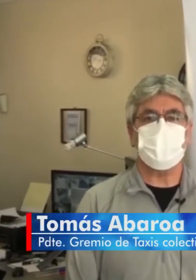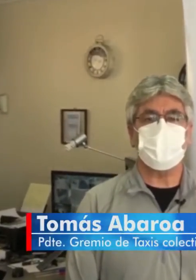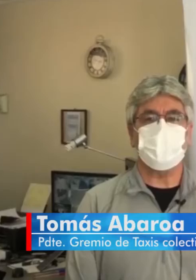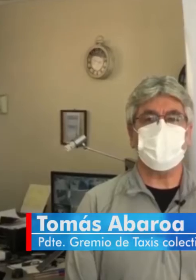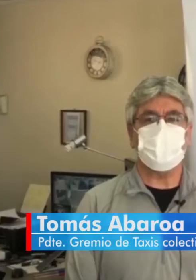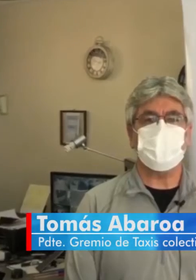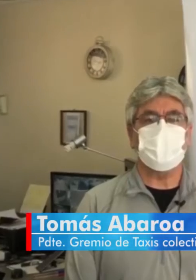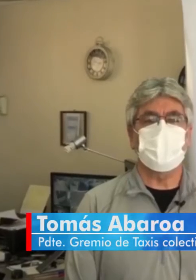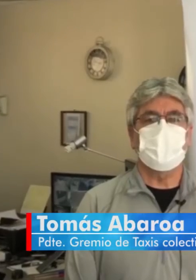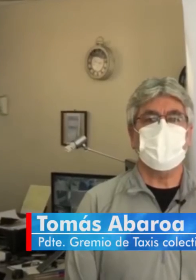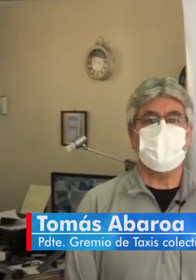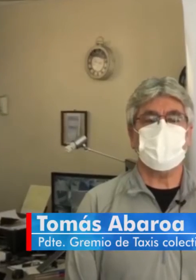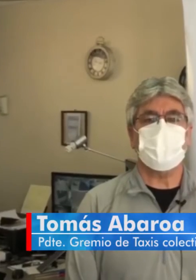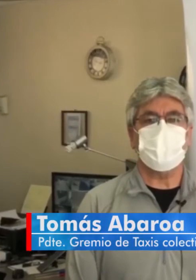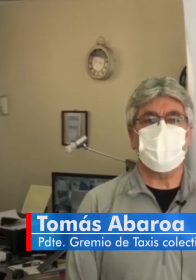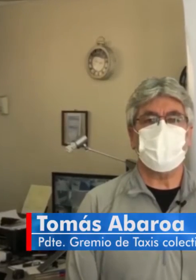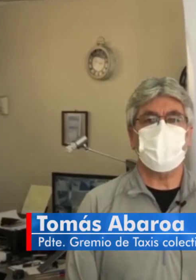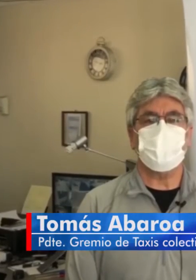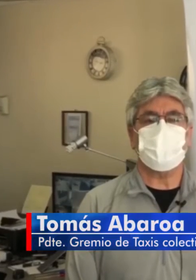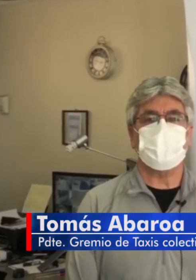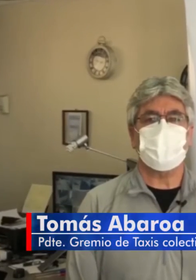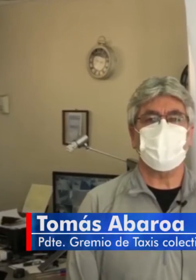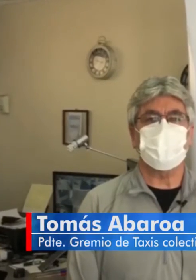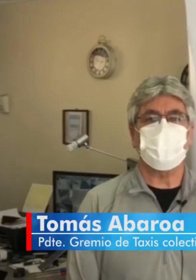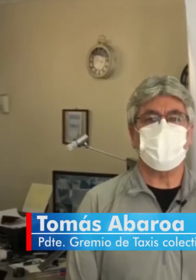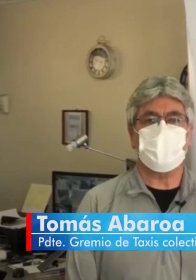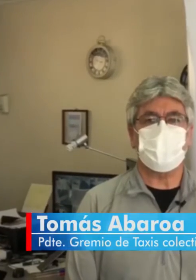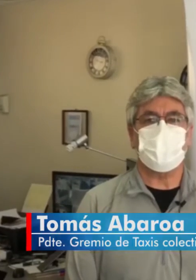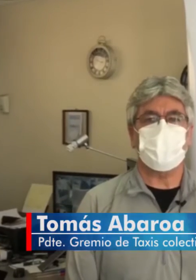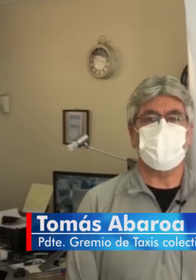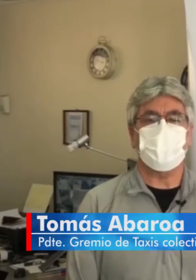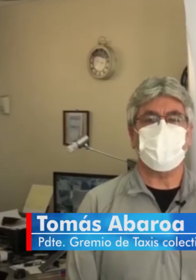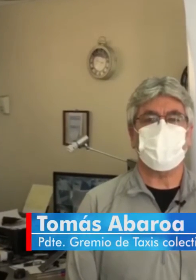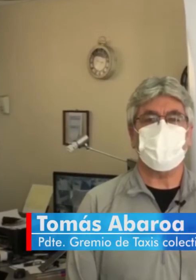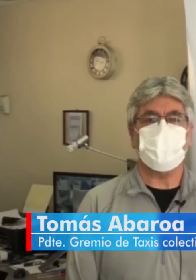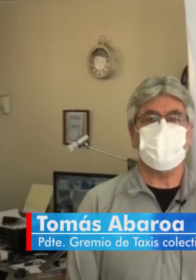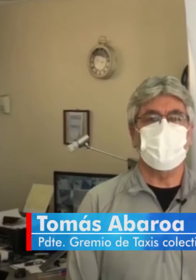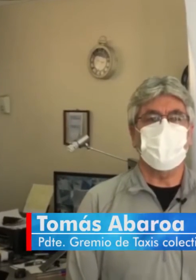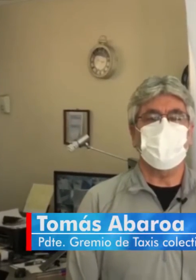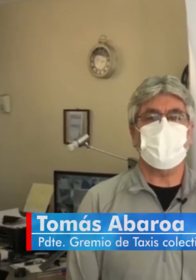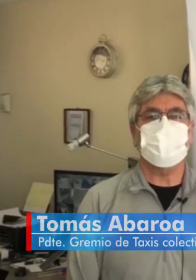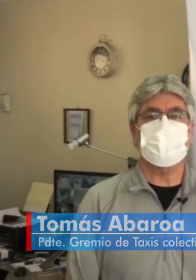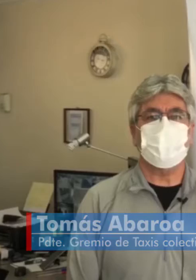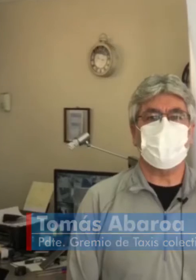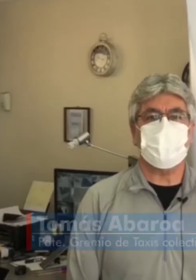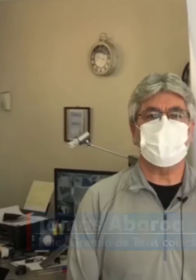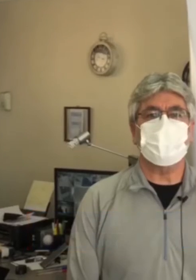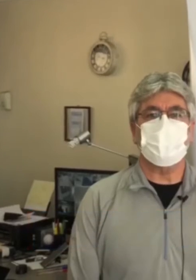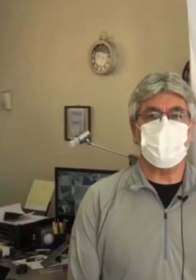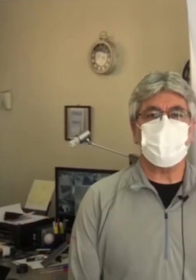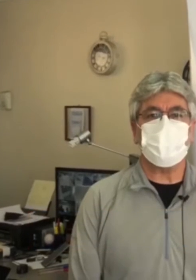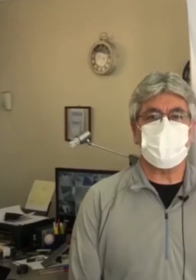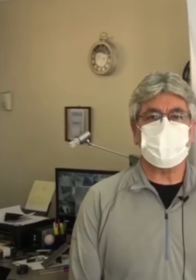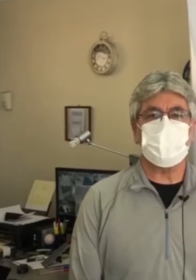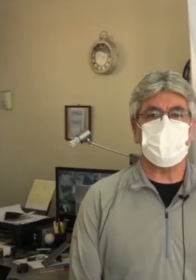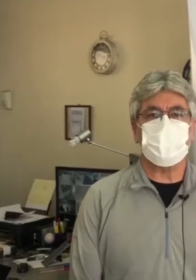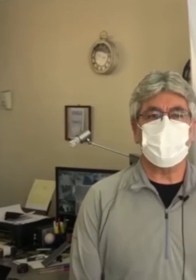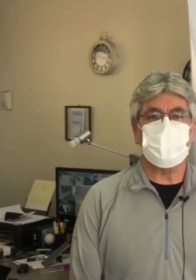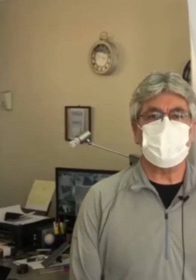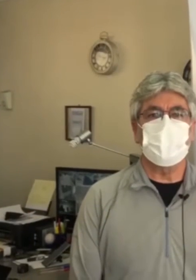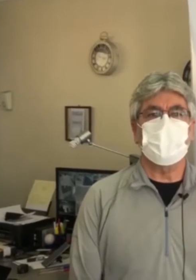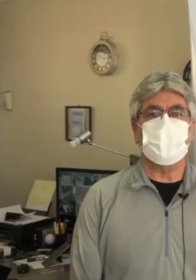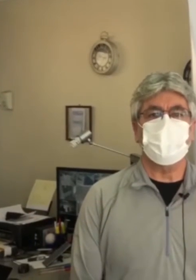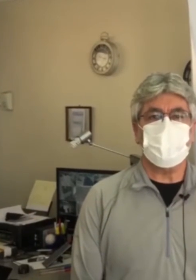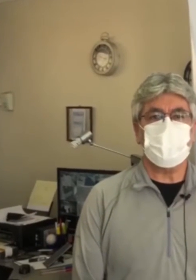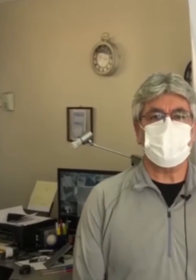del transporte público, y también hemos presentado un proyecto al gobierno regional para instalar al interior de los taxis